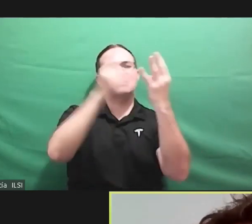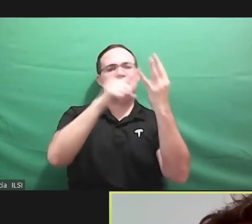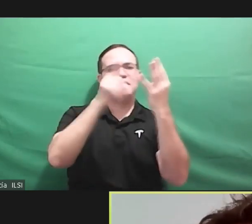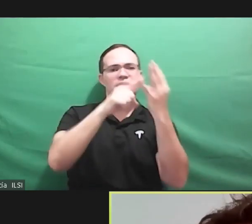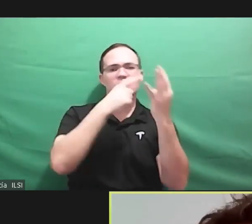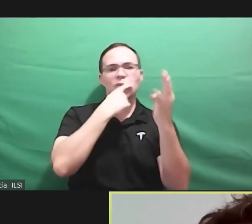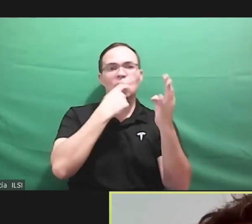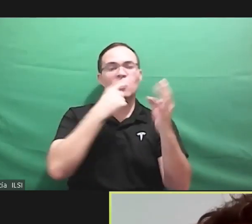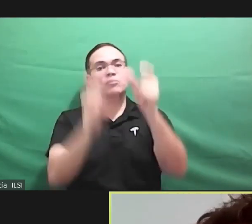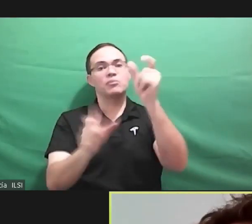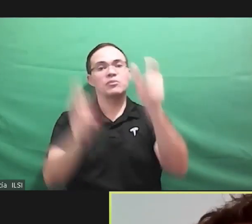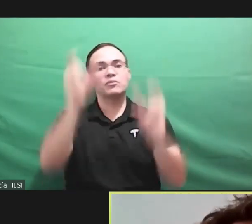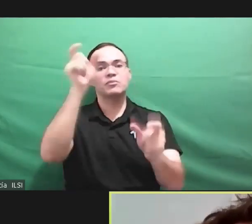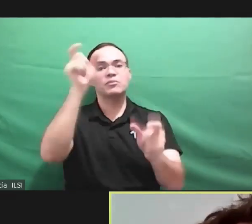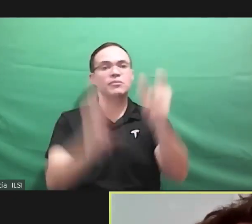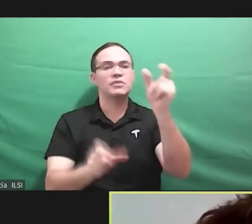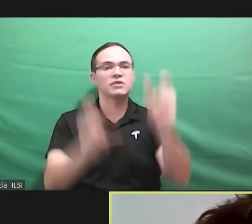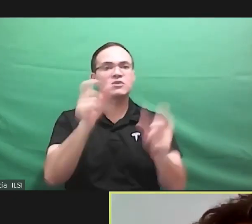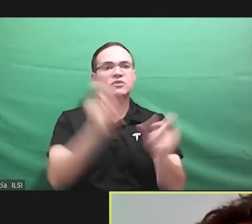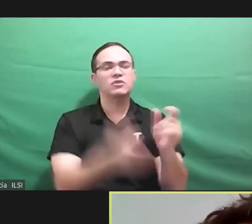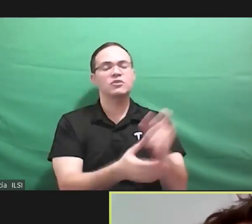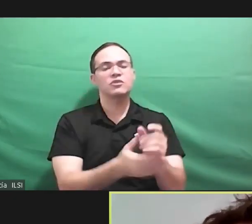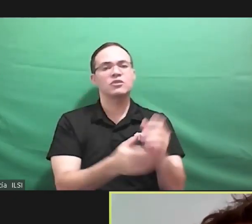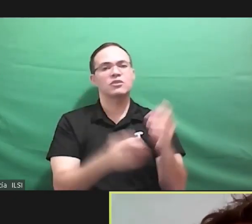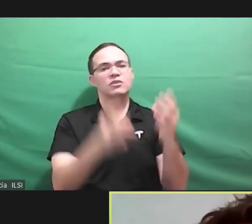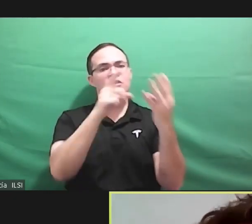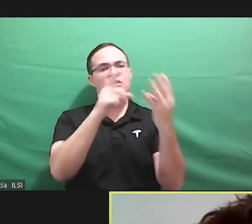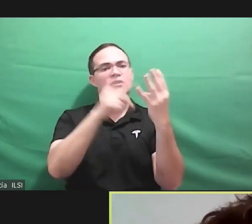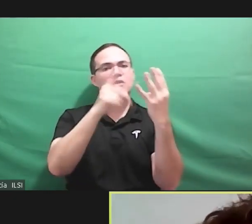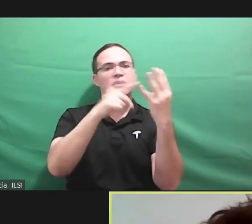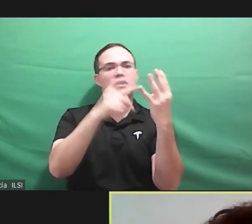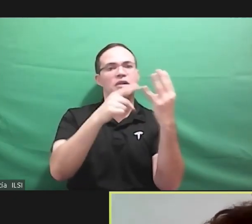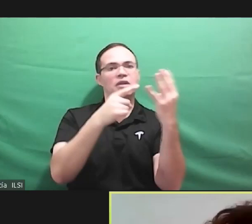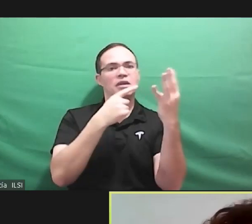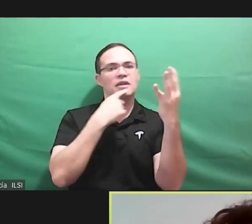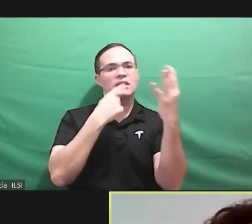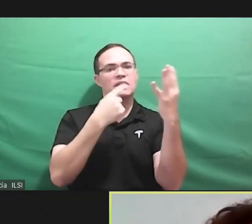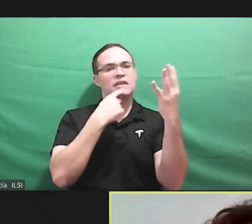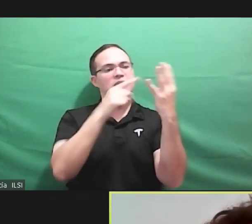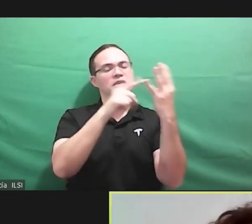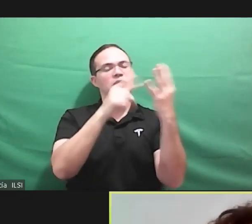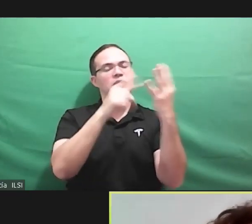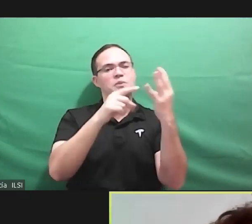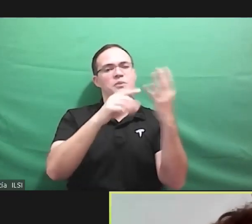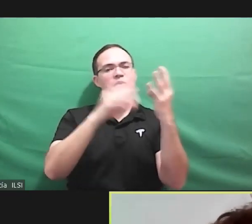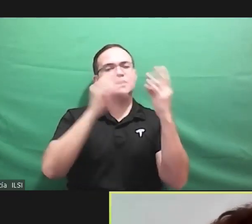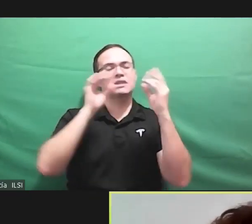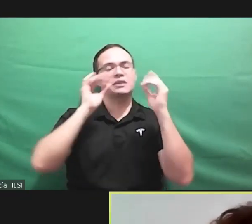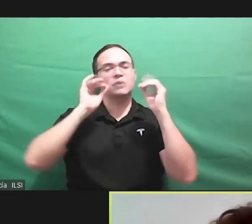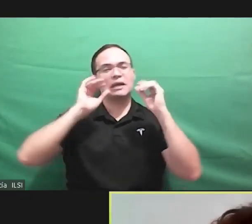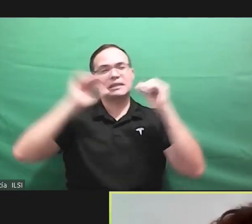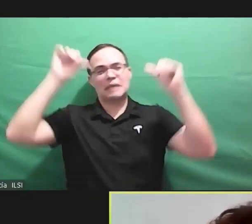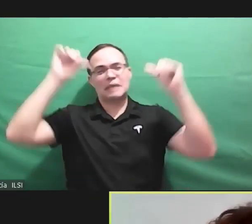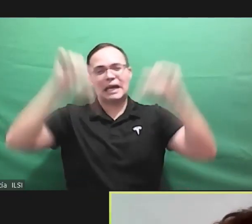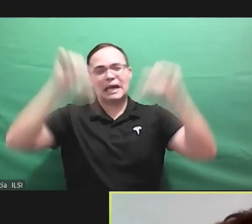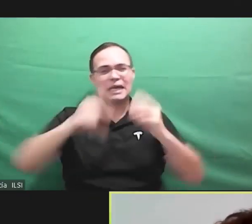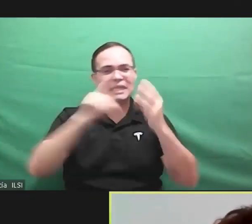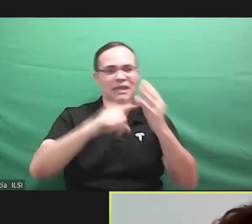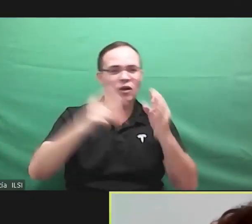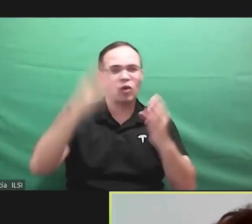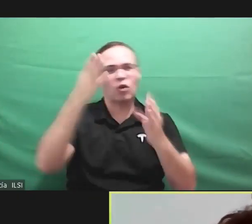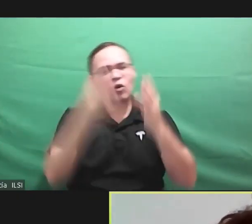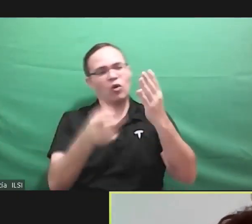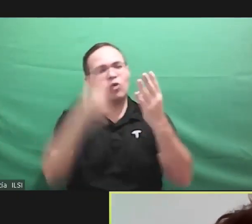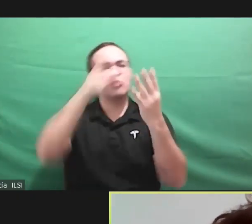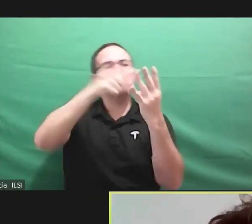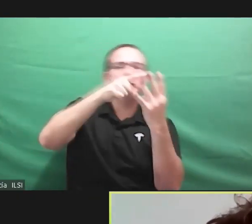muchas varias veces mucha dificultad o no puedo hacerlo, bueno, es que cuenta como la persona tiene al menos